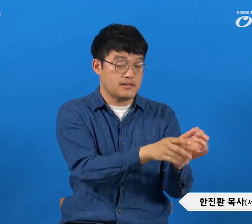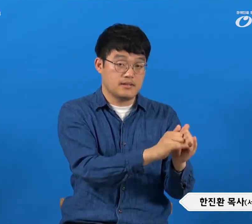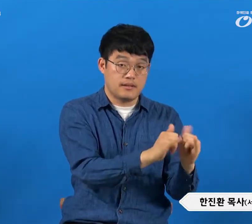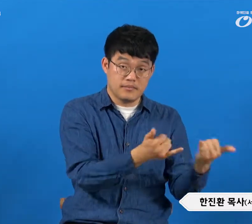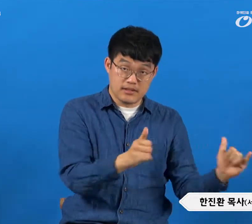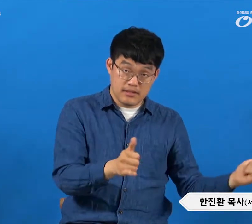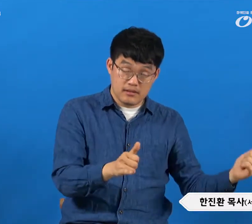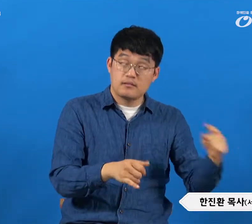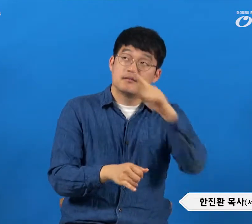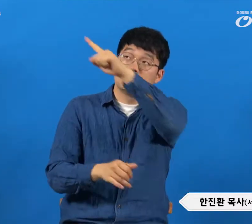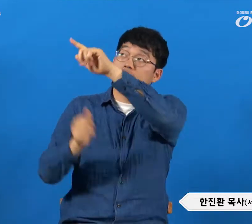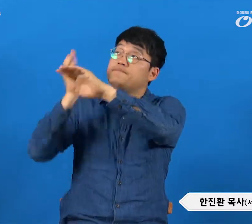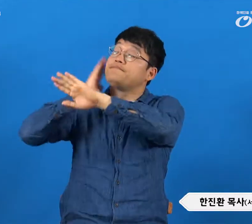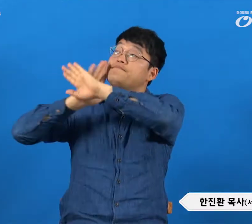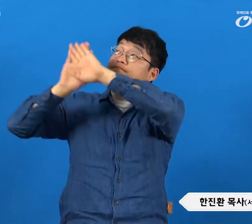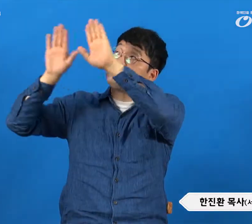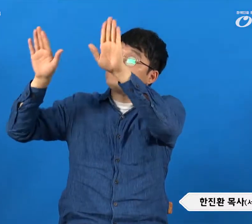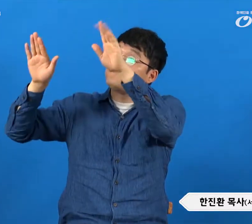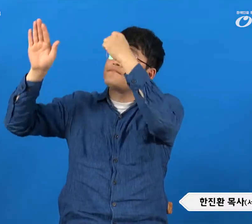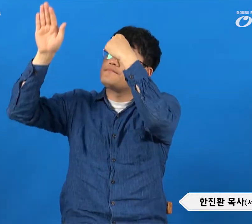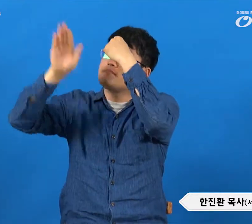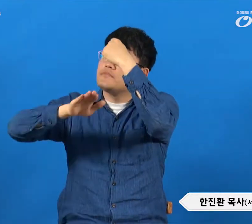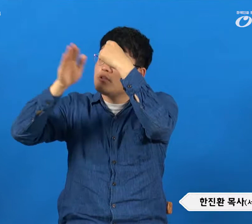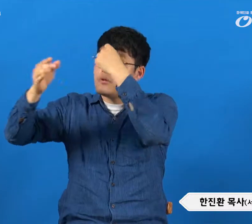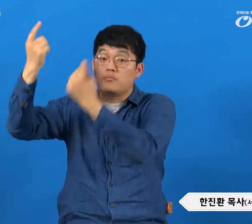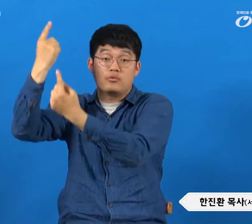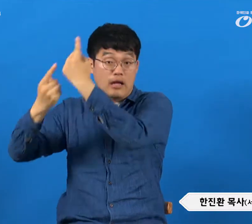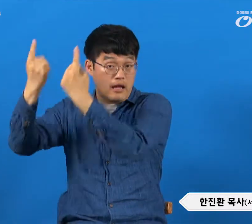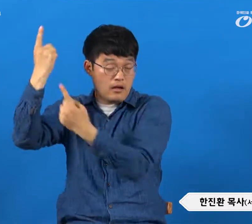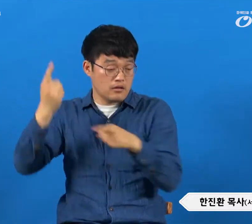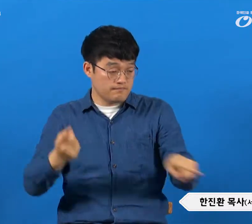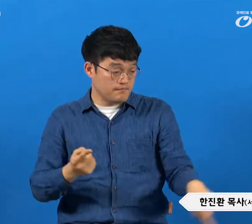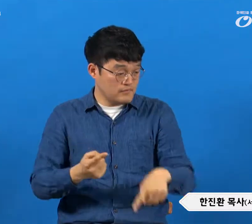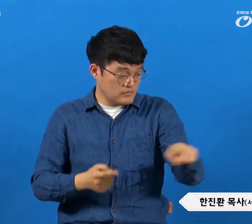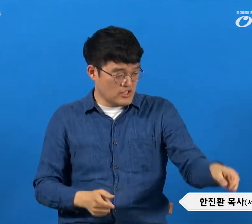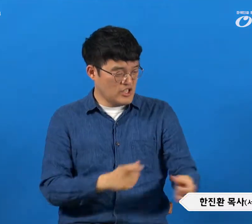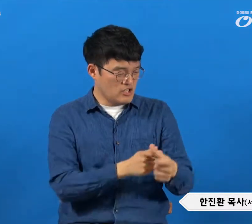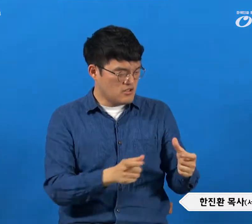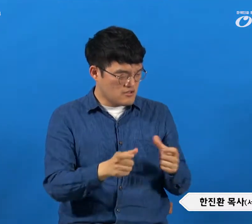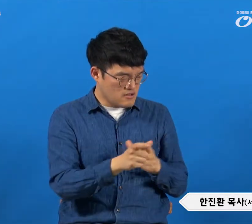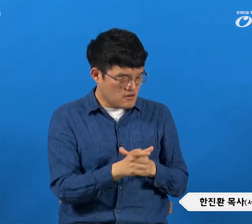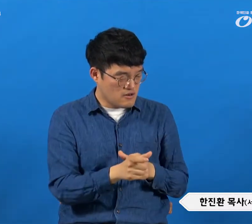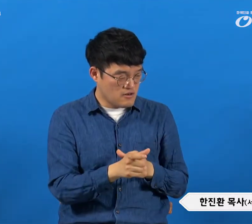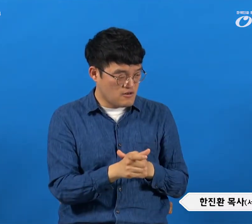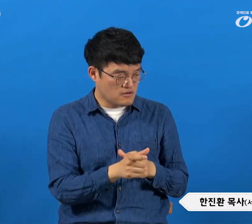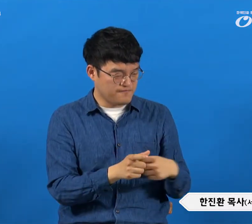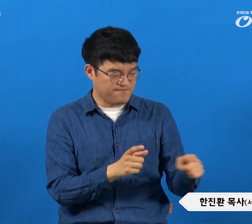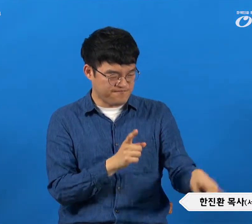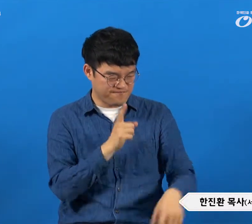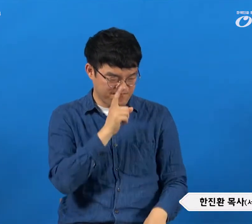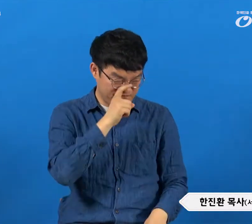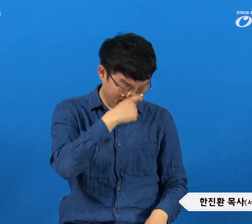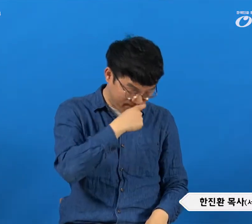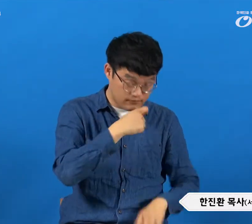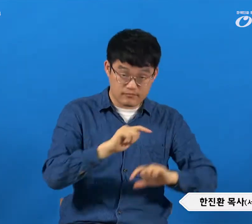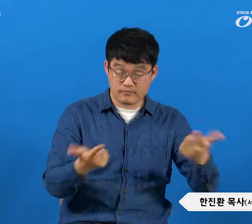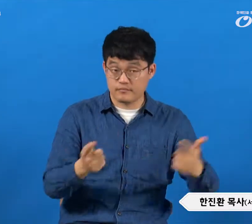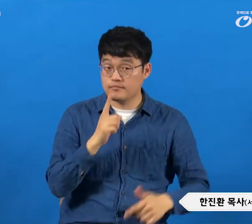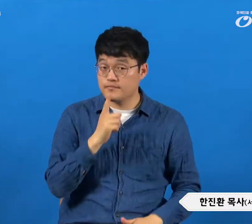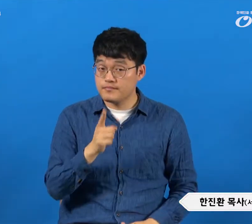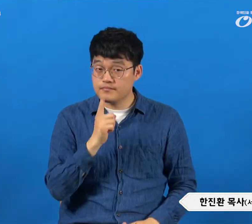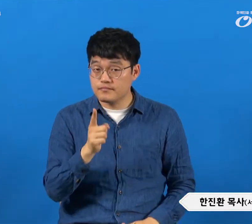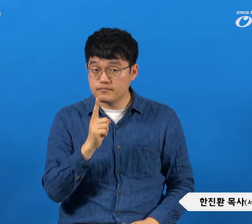신자가 그 하늘에 있는 성도보다도 덜 깨끗한 것이 아니라고 했습니다. 지상에 있는